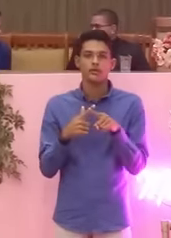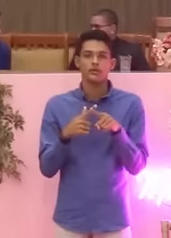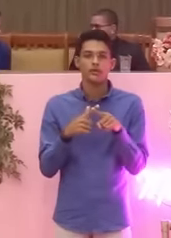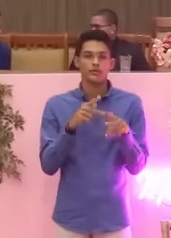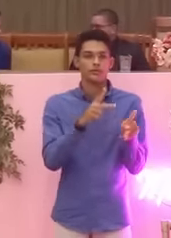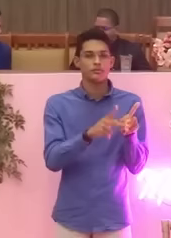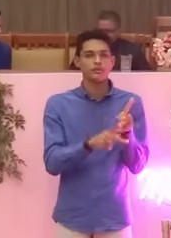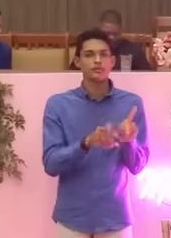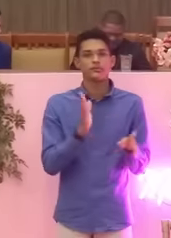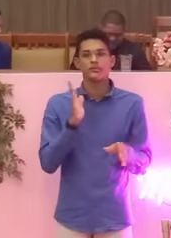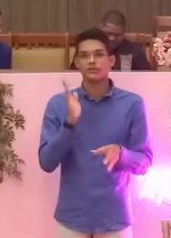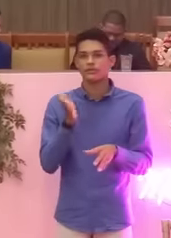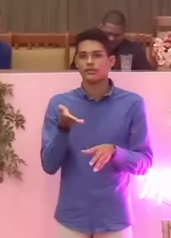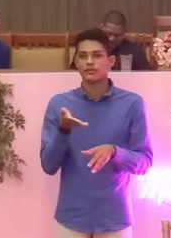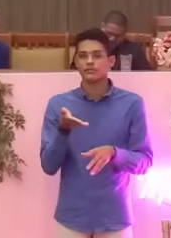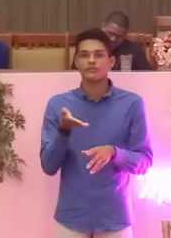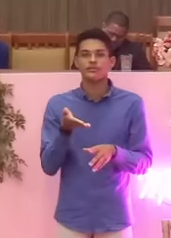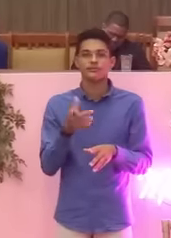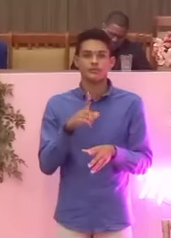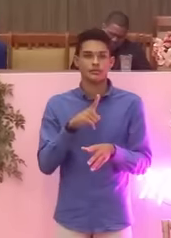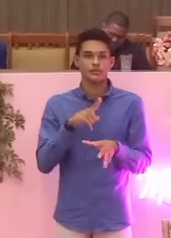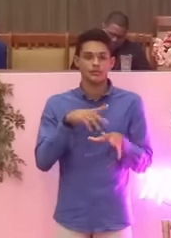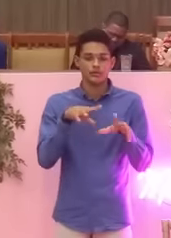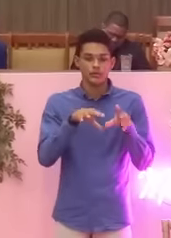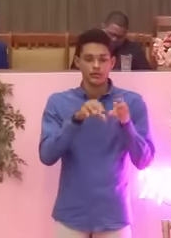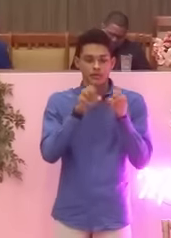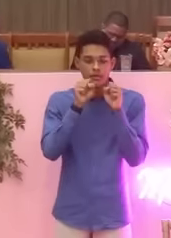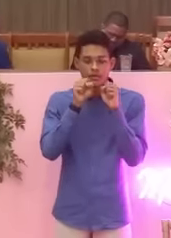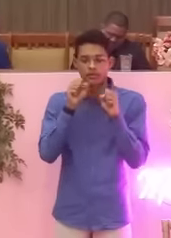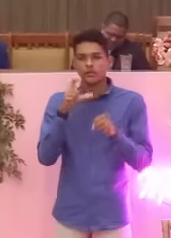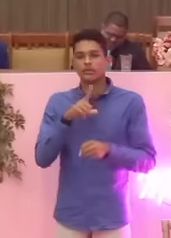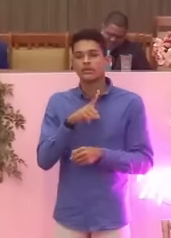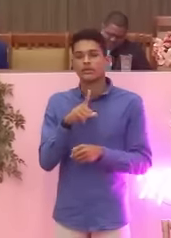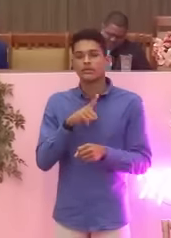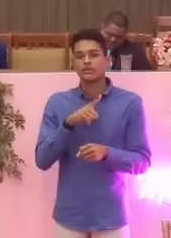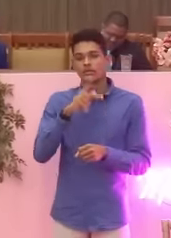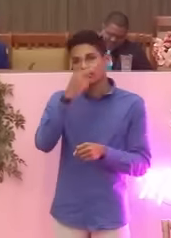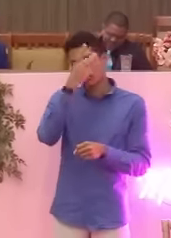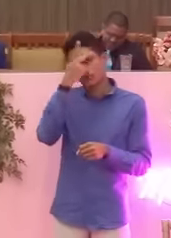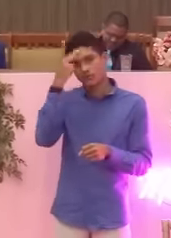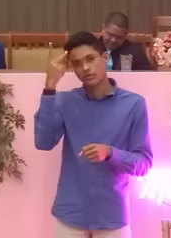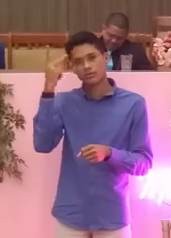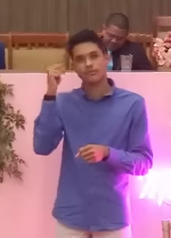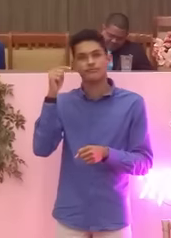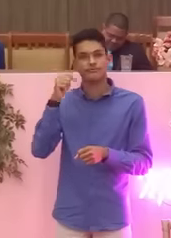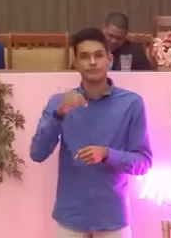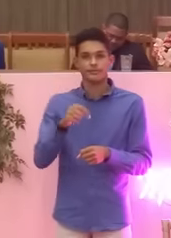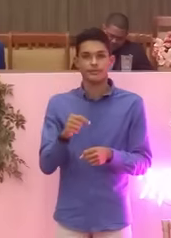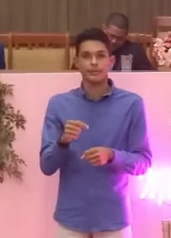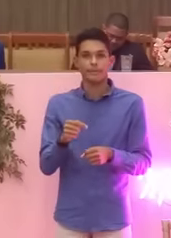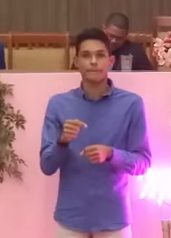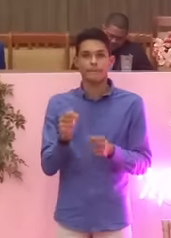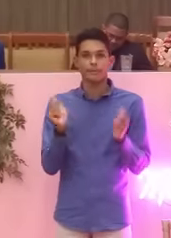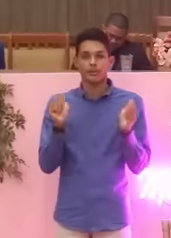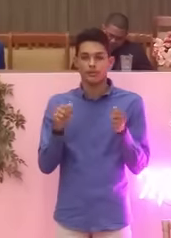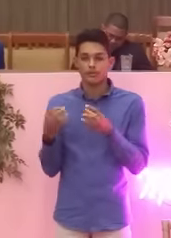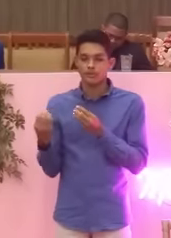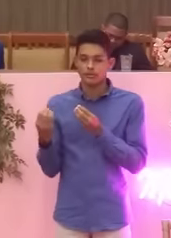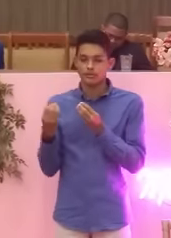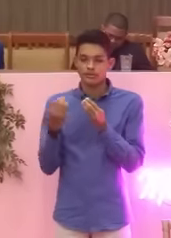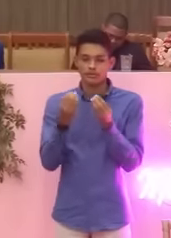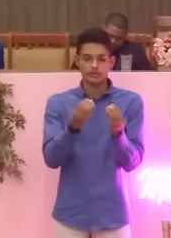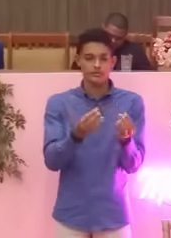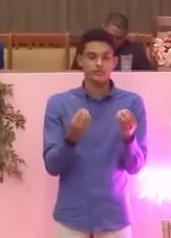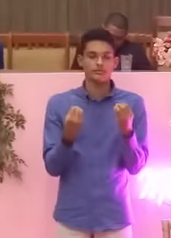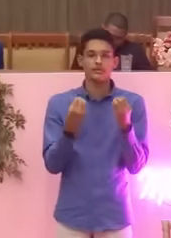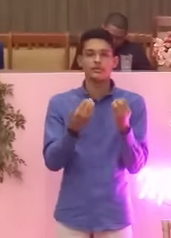Ouçam que eu vou dizer para finalizar tem pessoas aqui que você pode dar o céu para ela você pode dar